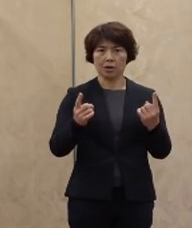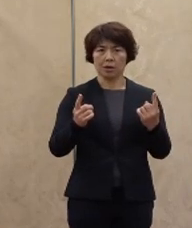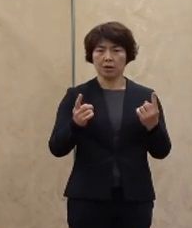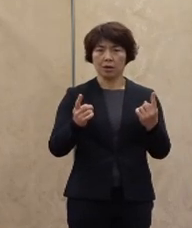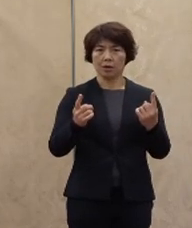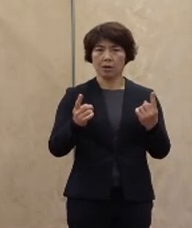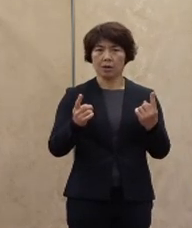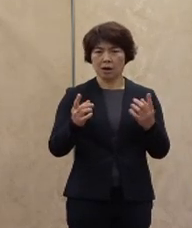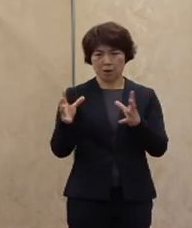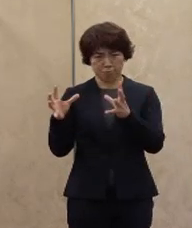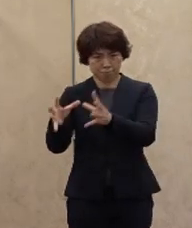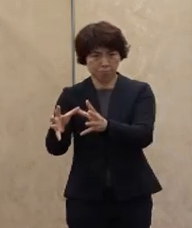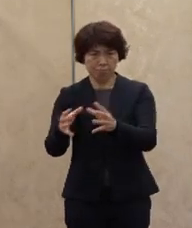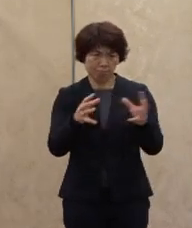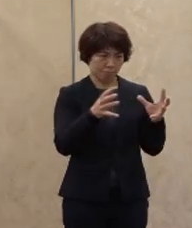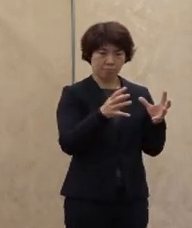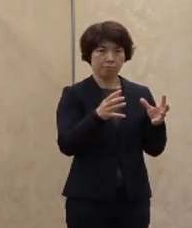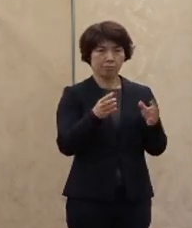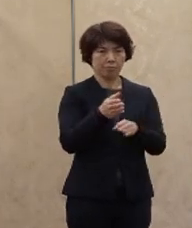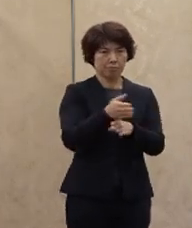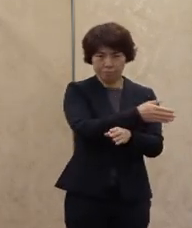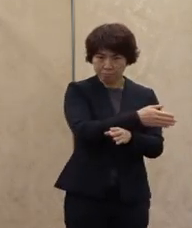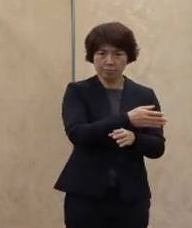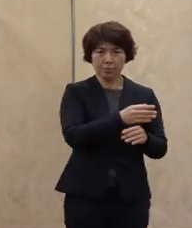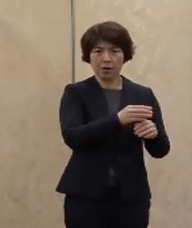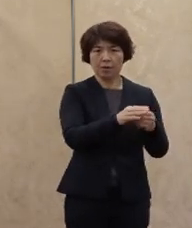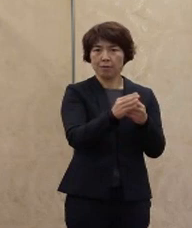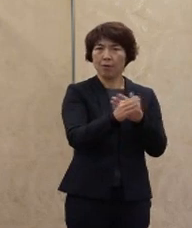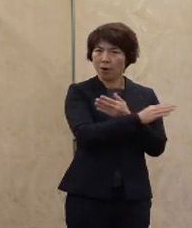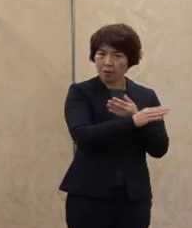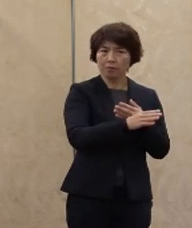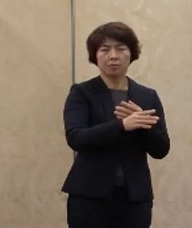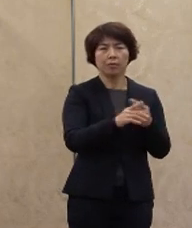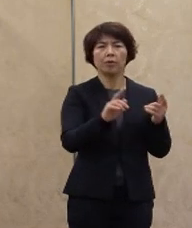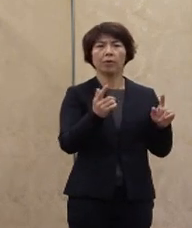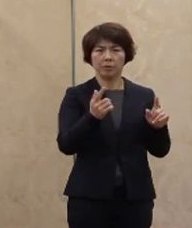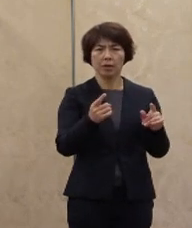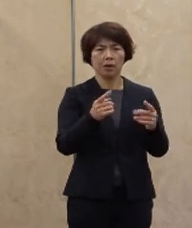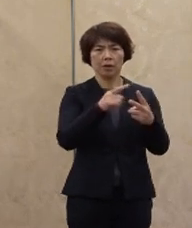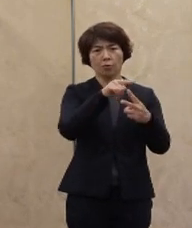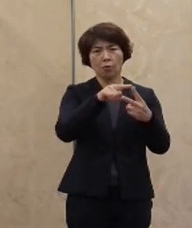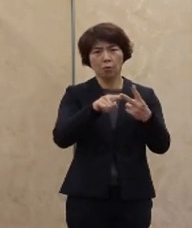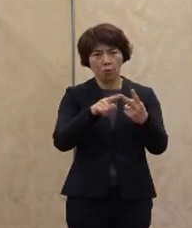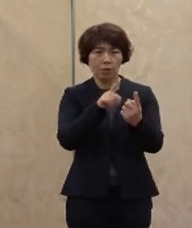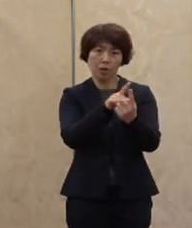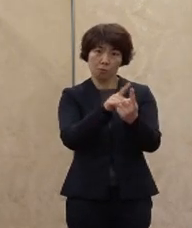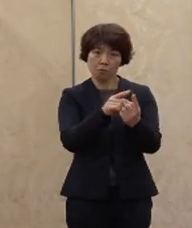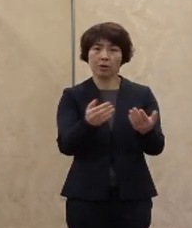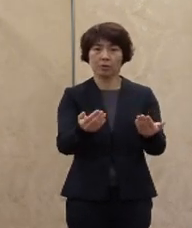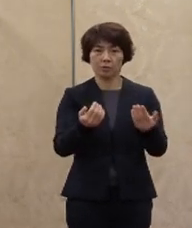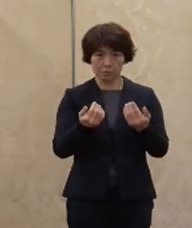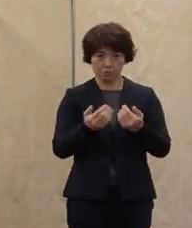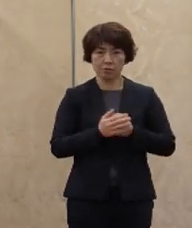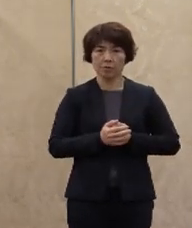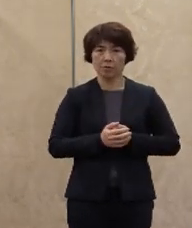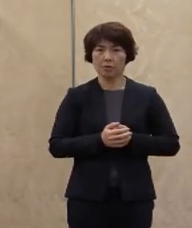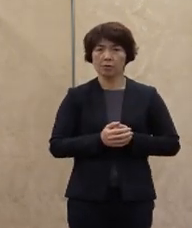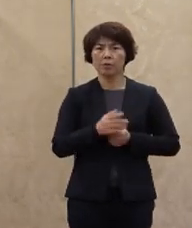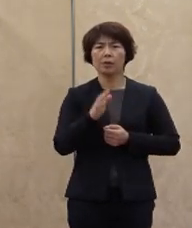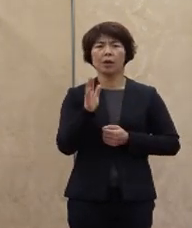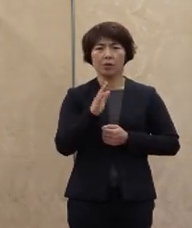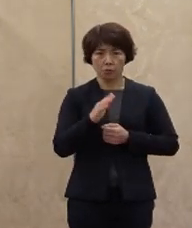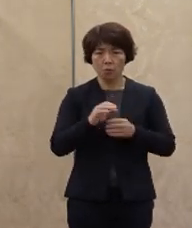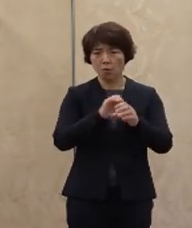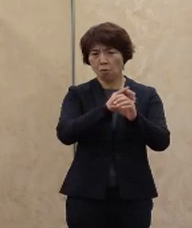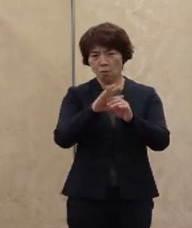こう寄せ合うとかじゃなくて、それどっちもやっていかないといけないんじゃないかというのが、あのこれ乗り越えられないんじゃない